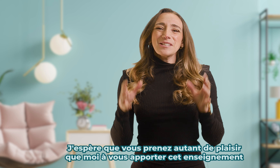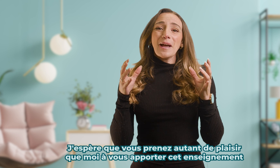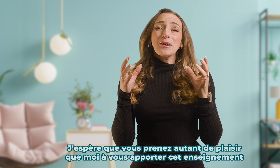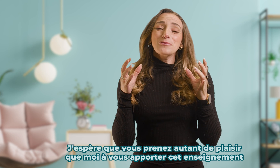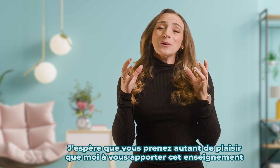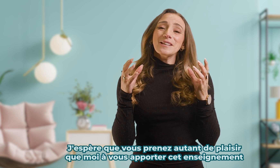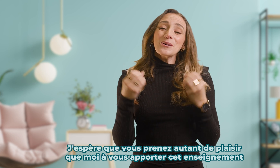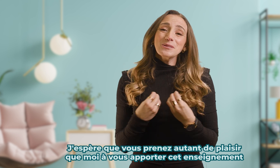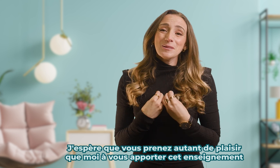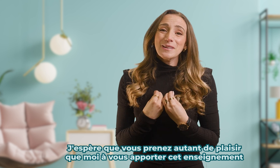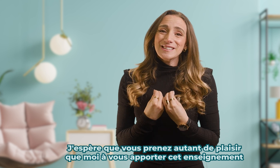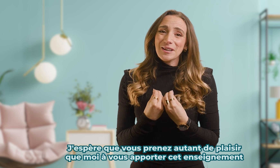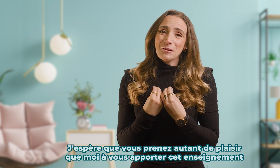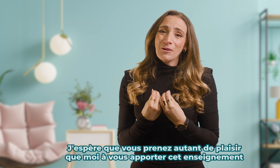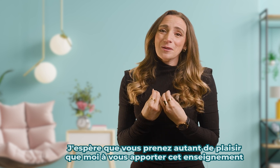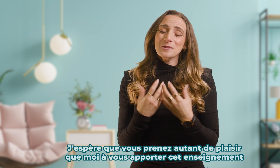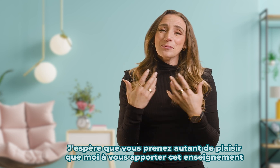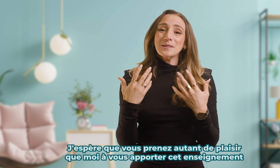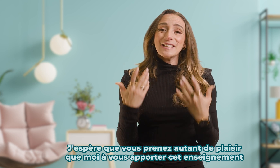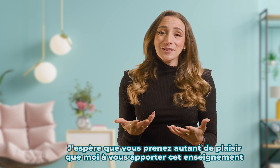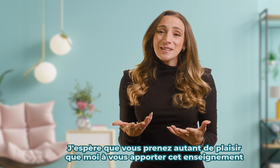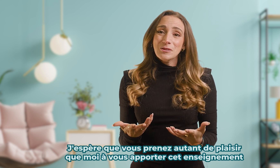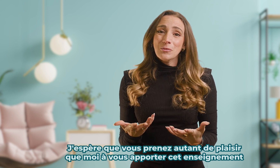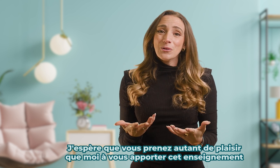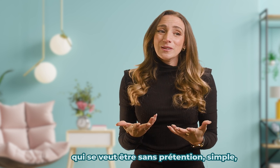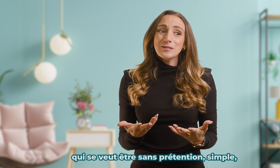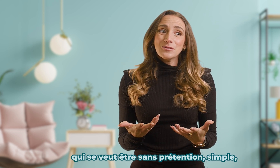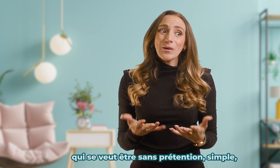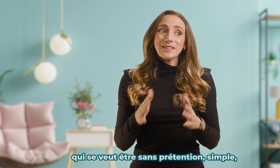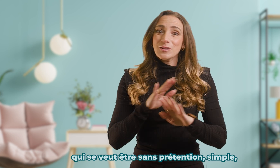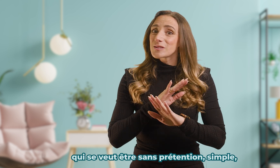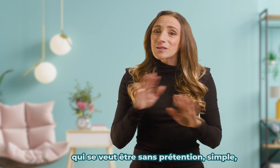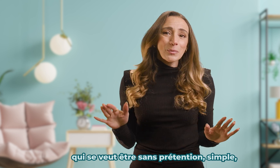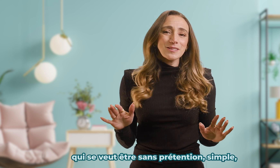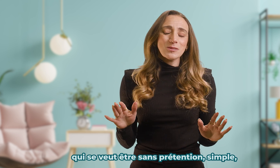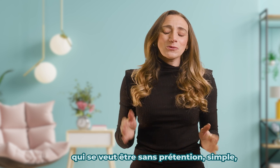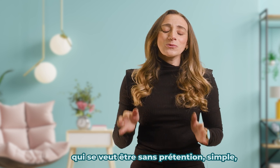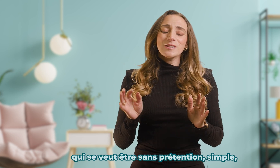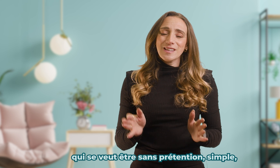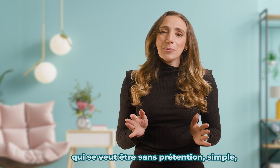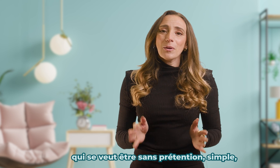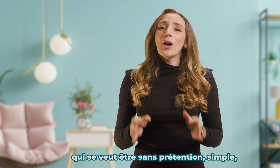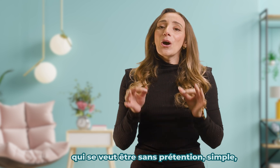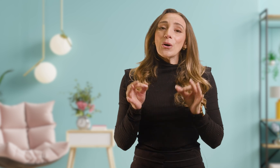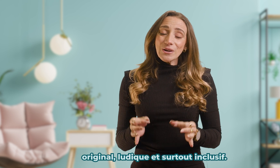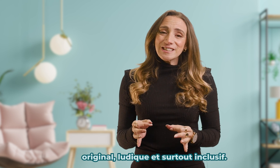J'espère que vous prenez autant de plaisir que moi à vous apporter cet enseignement qui se veut être sans prétention, simple,